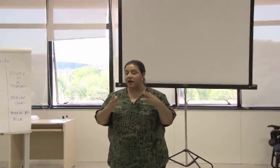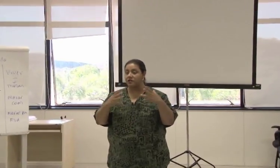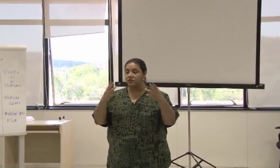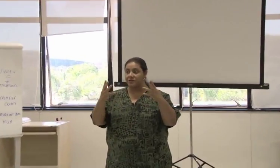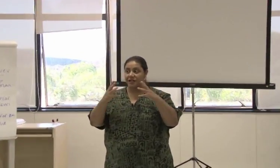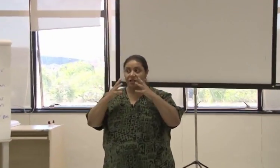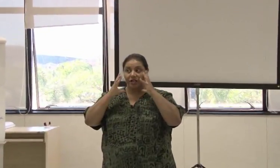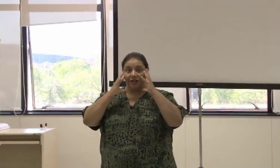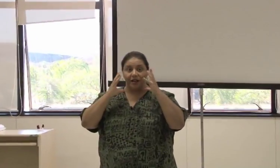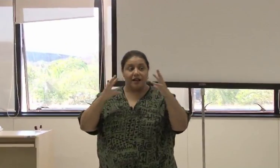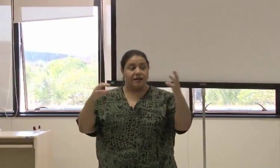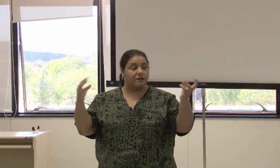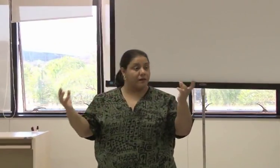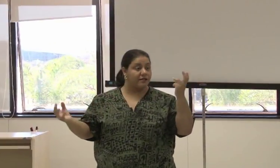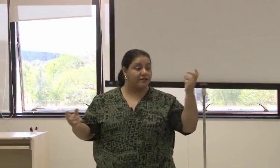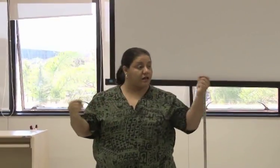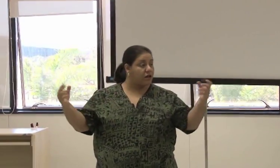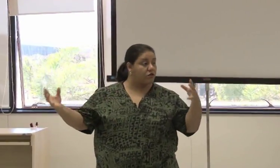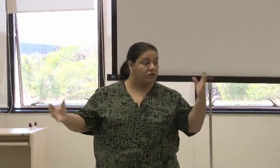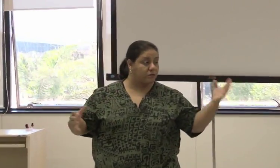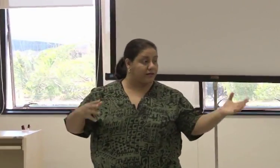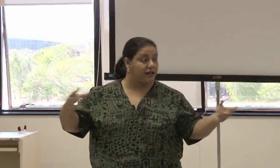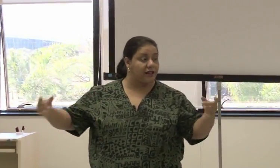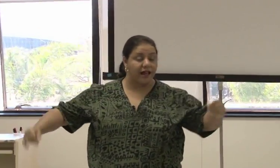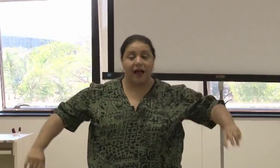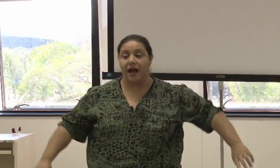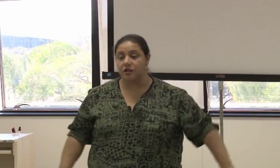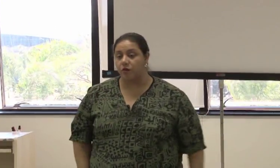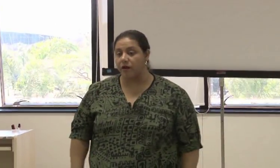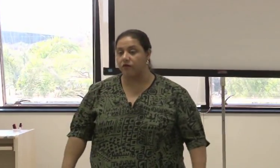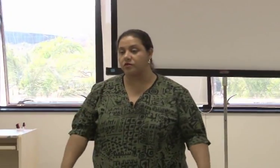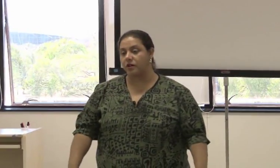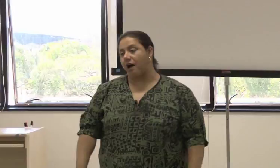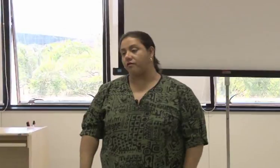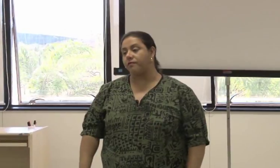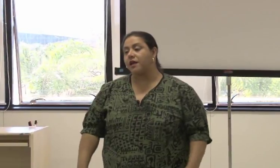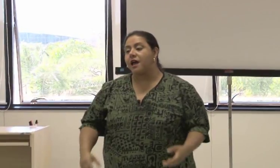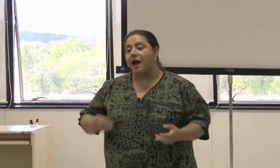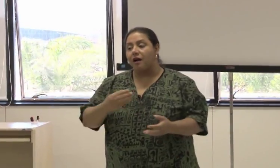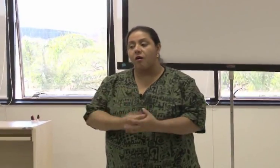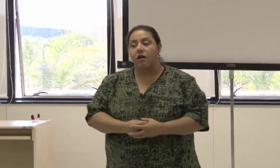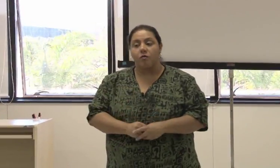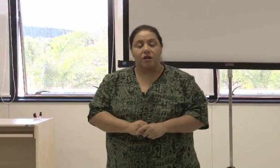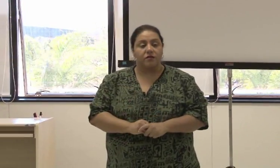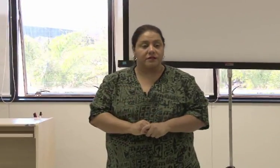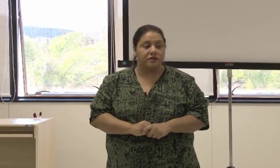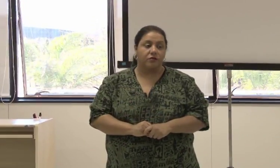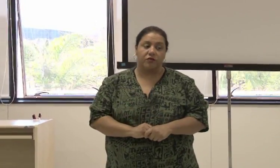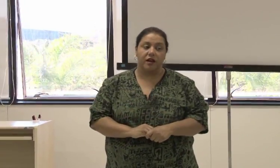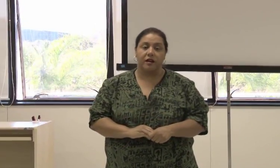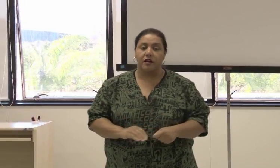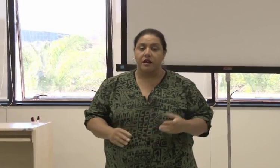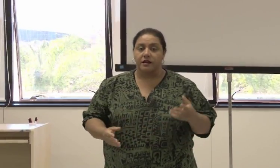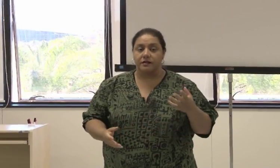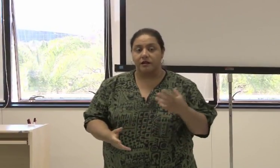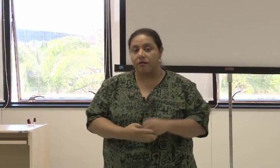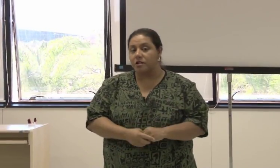de vocês de expressão, de espacialidade, como é que funcionava. Agora, comigo, vocês vão ver extremamente